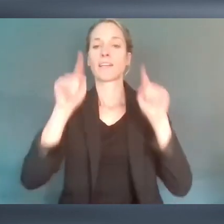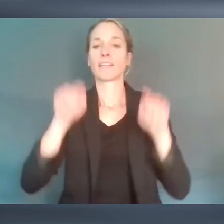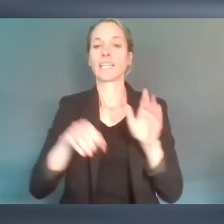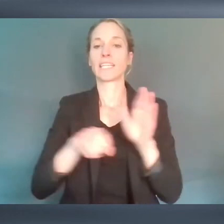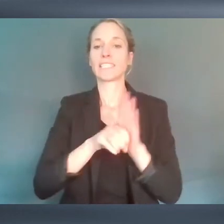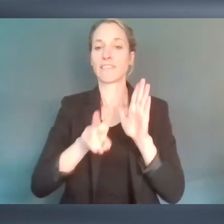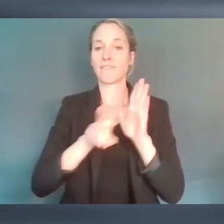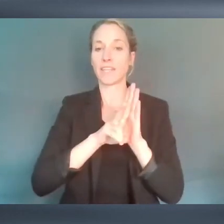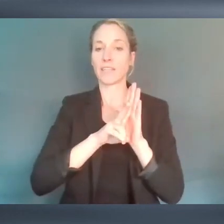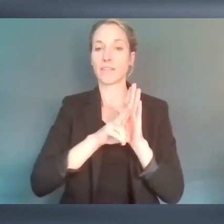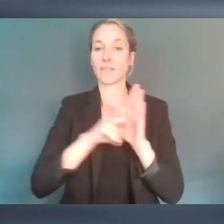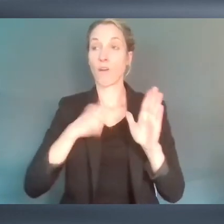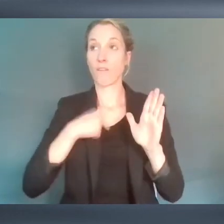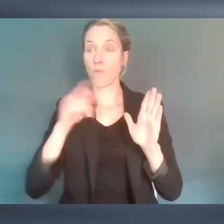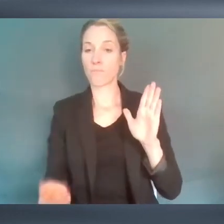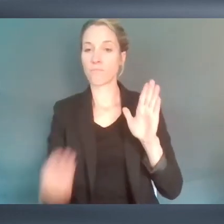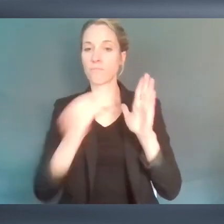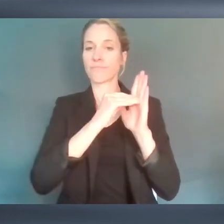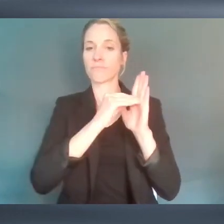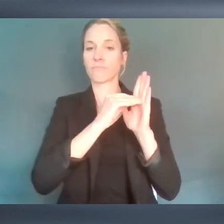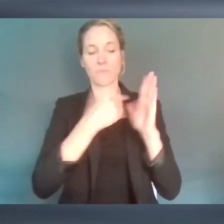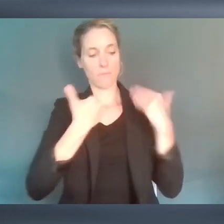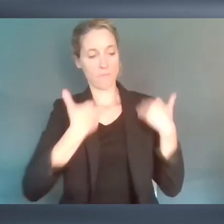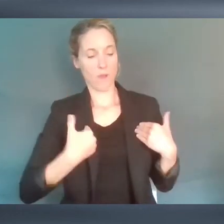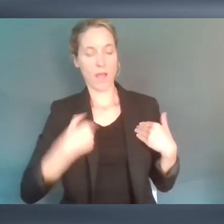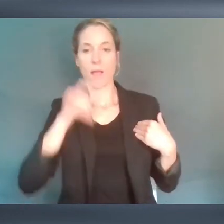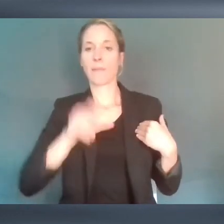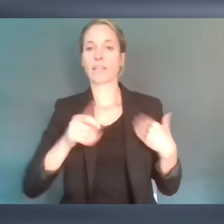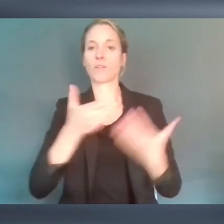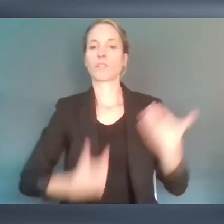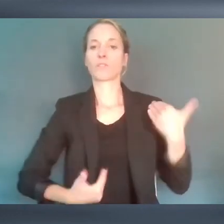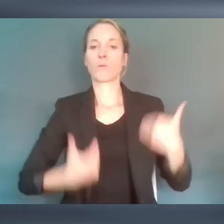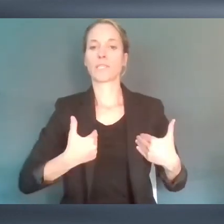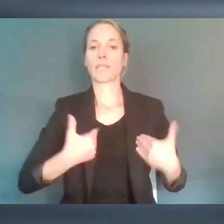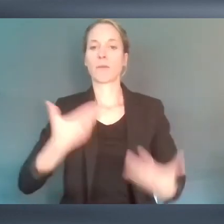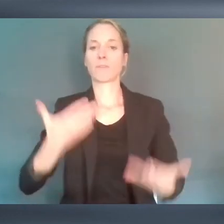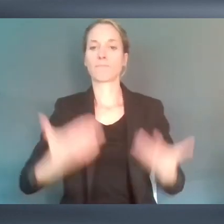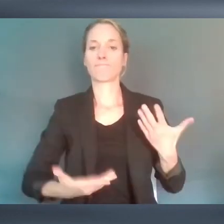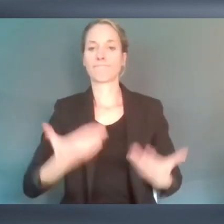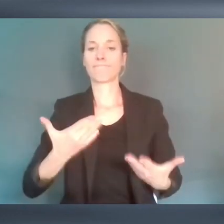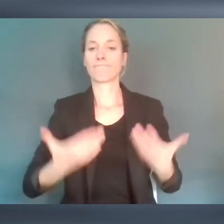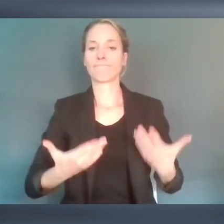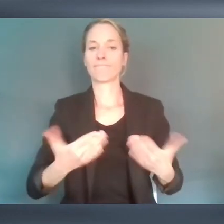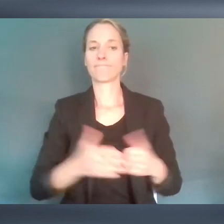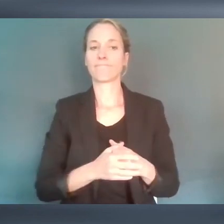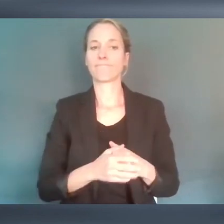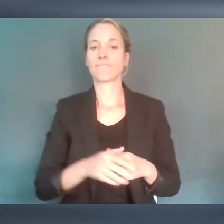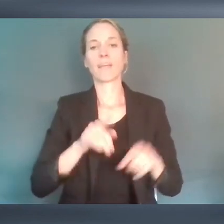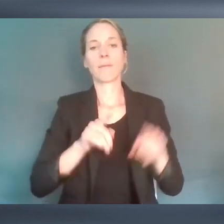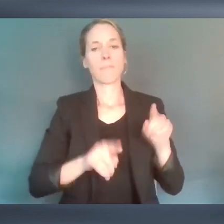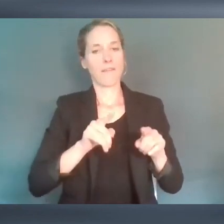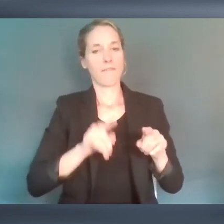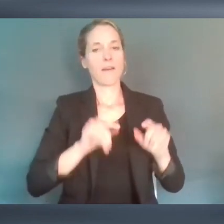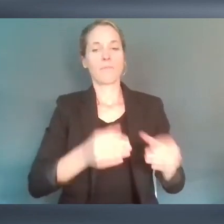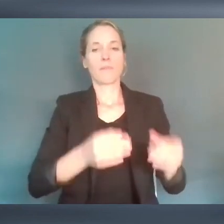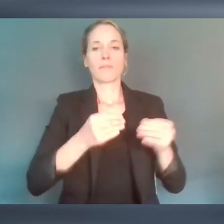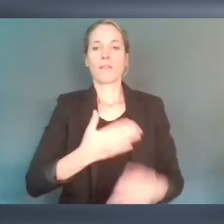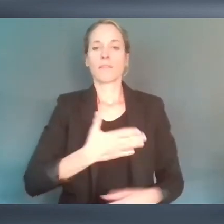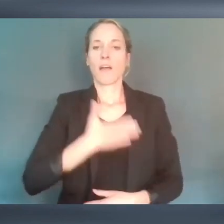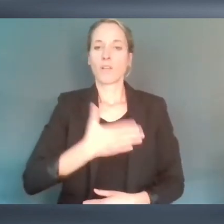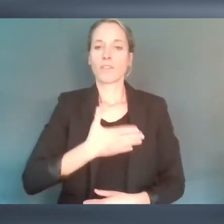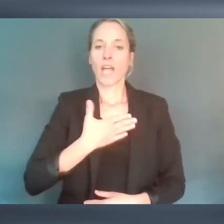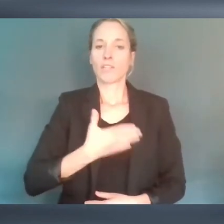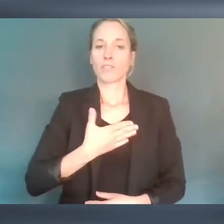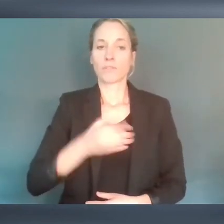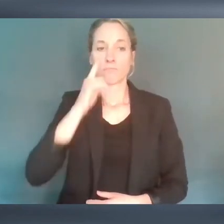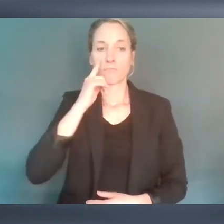handicap? Parfois, ça peut être plutôt un avantage. J'ai développé des